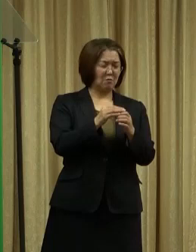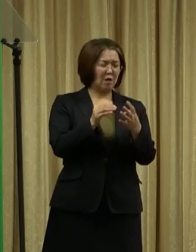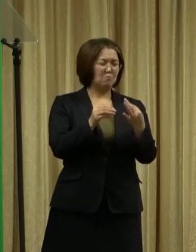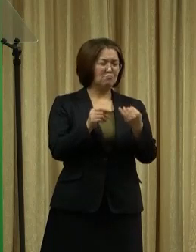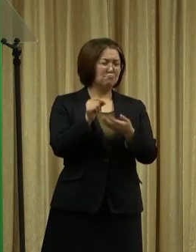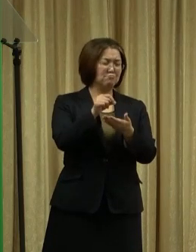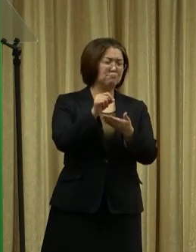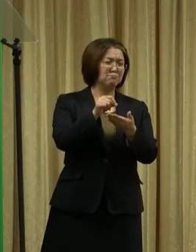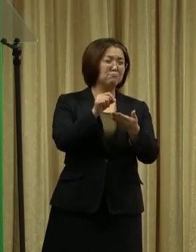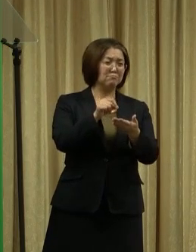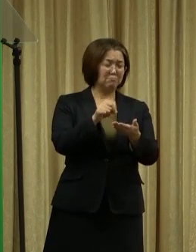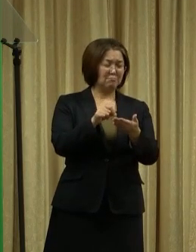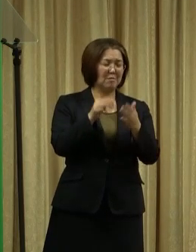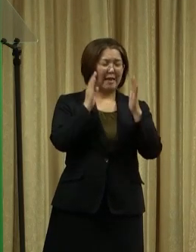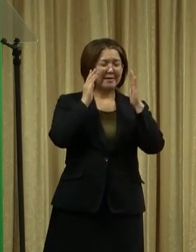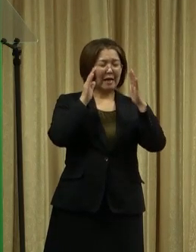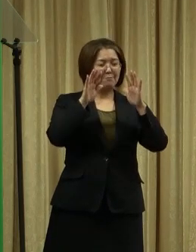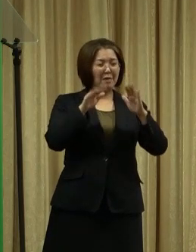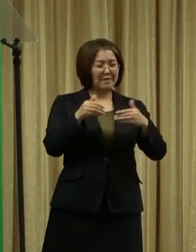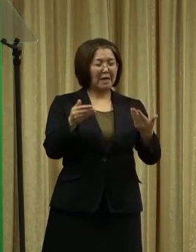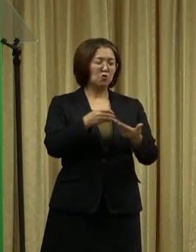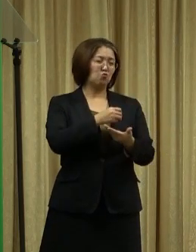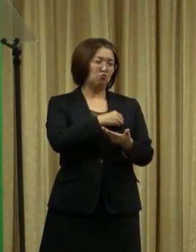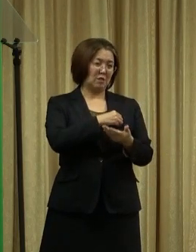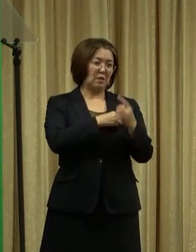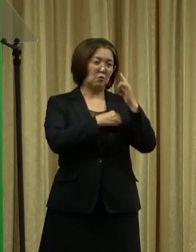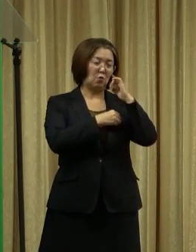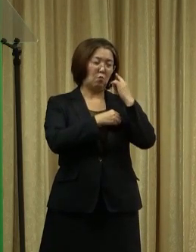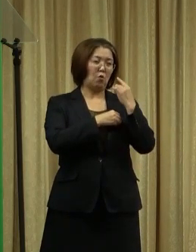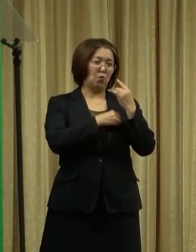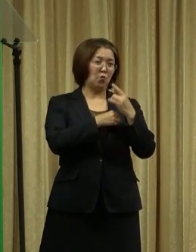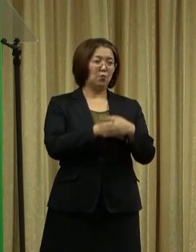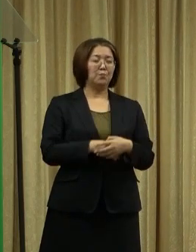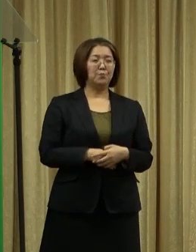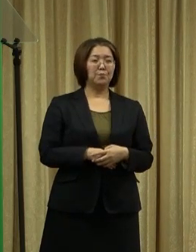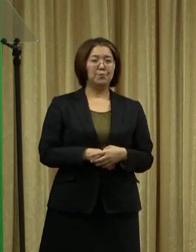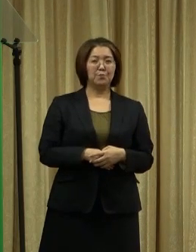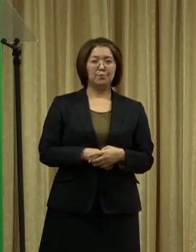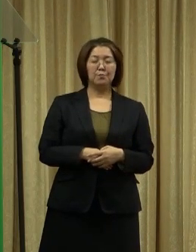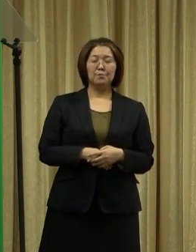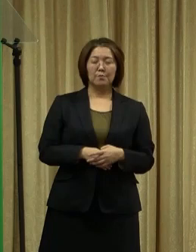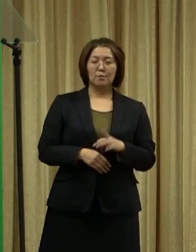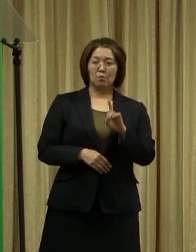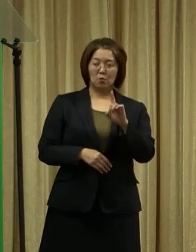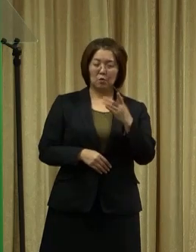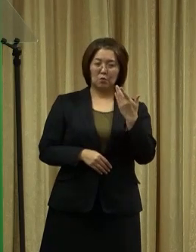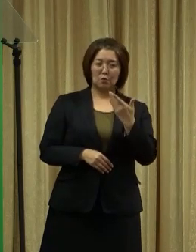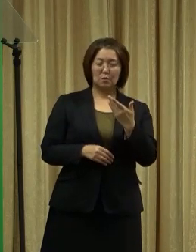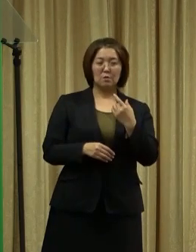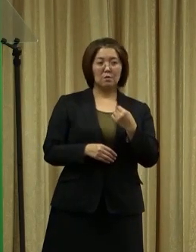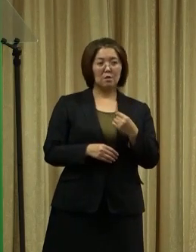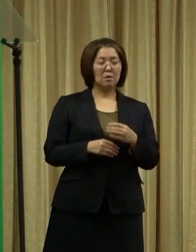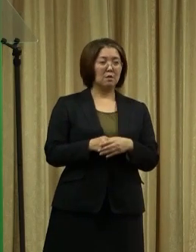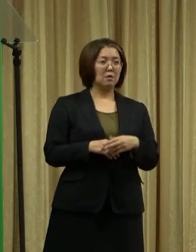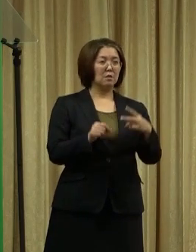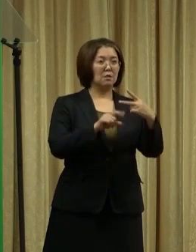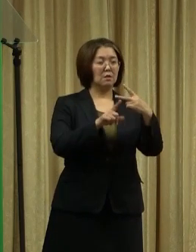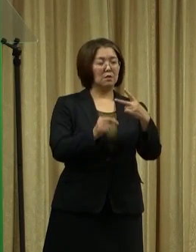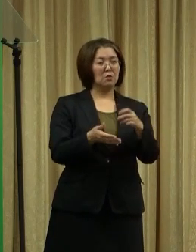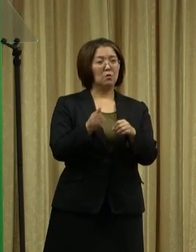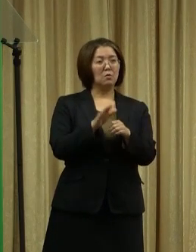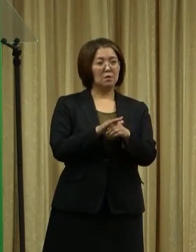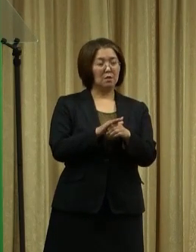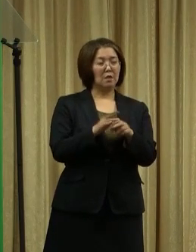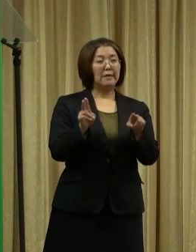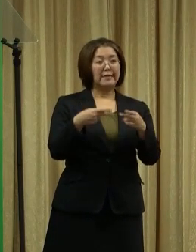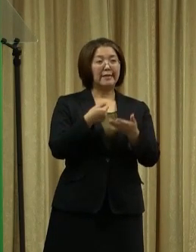員の頑張りだというふうに考えております。 もう一点、2月補正、先